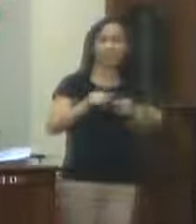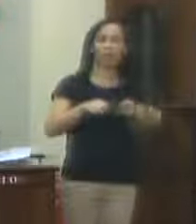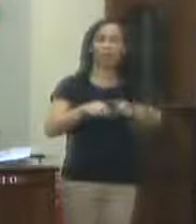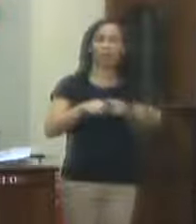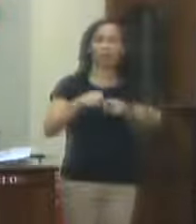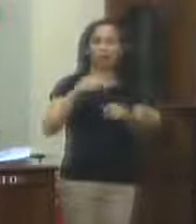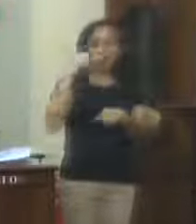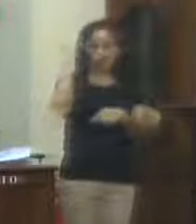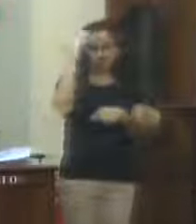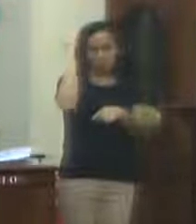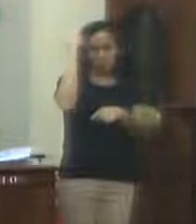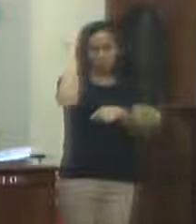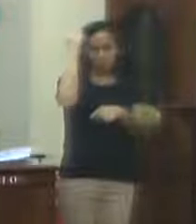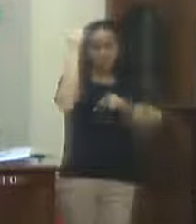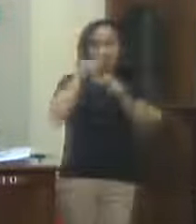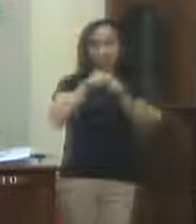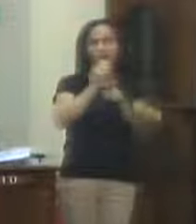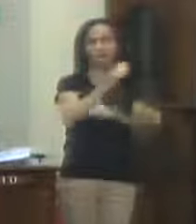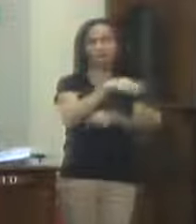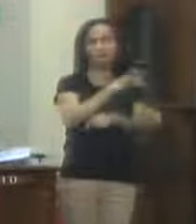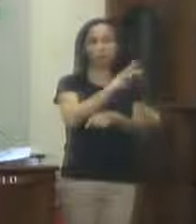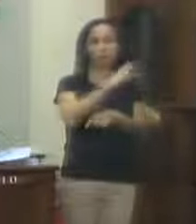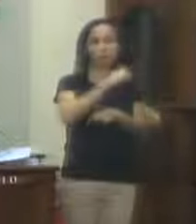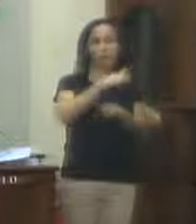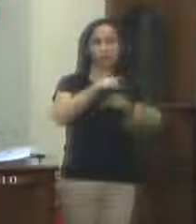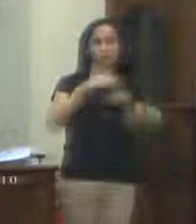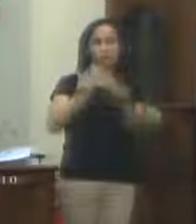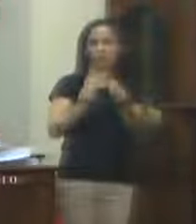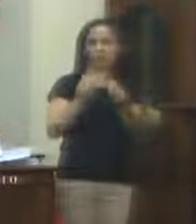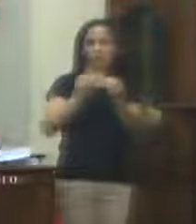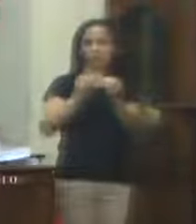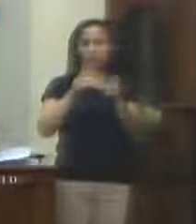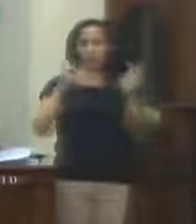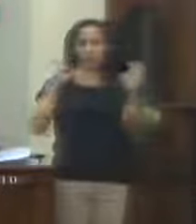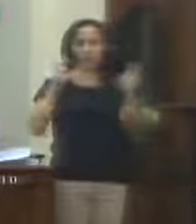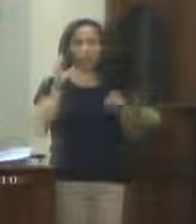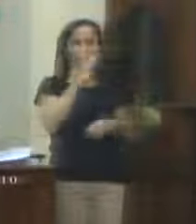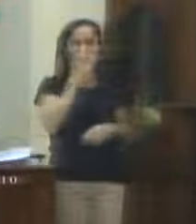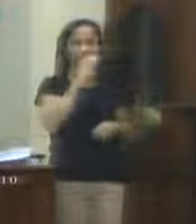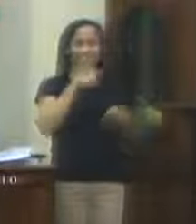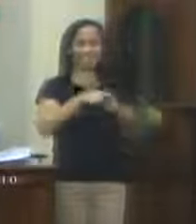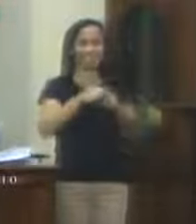ambulâncias transportando pacientes em situações de emergência.